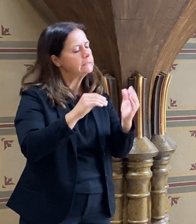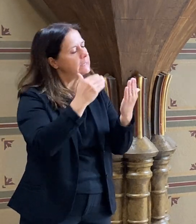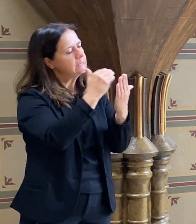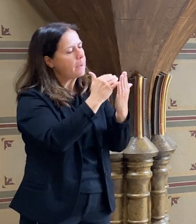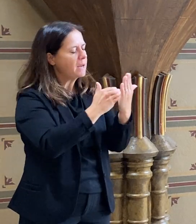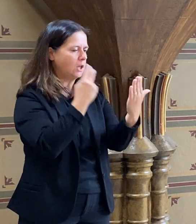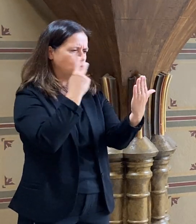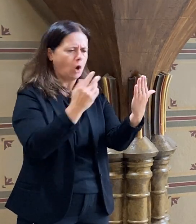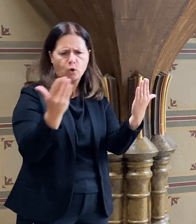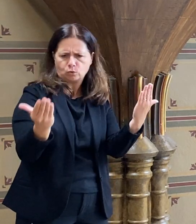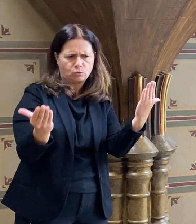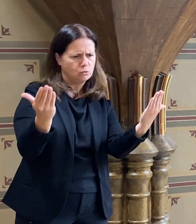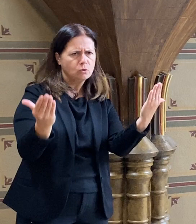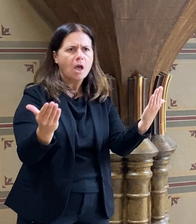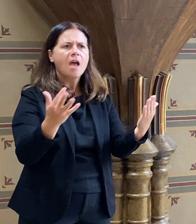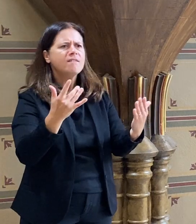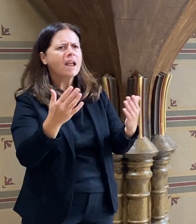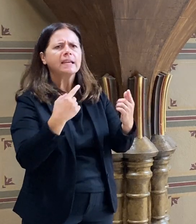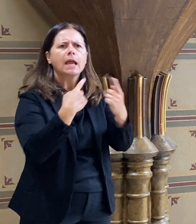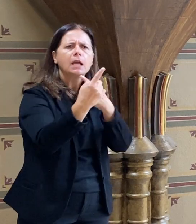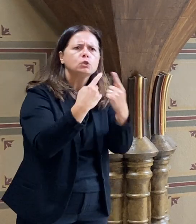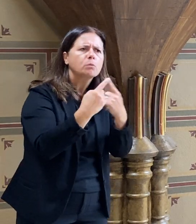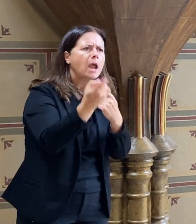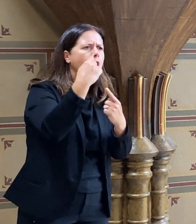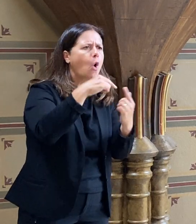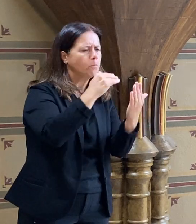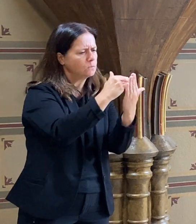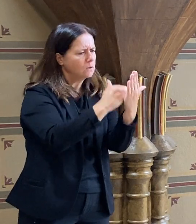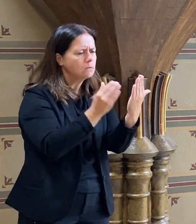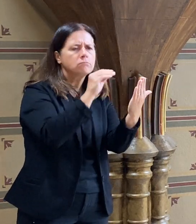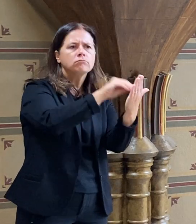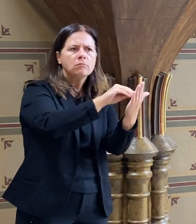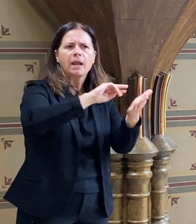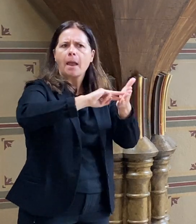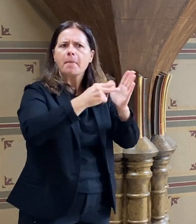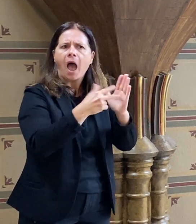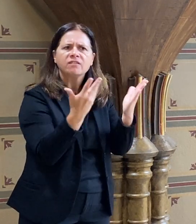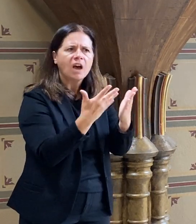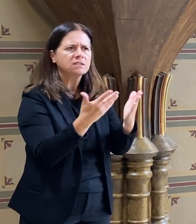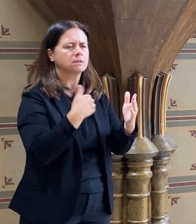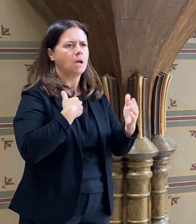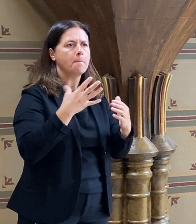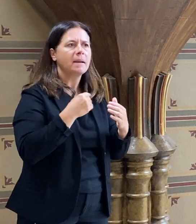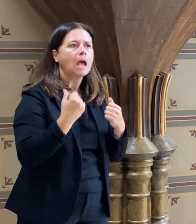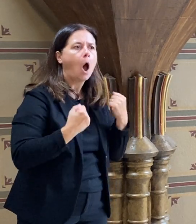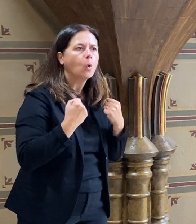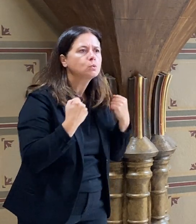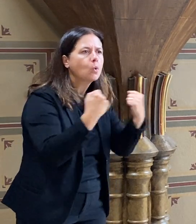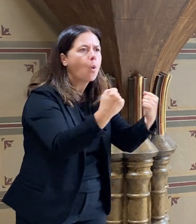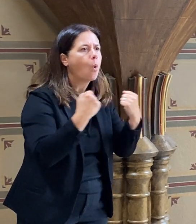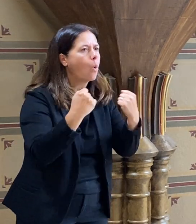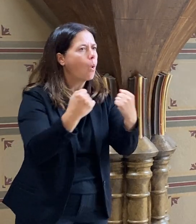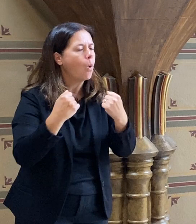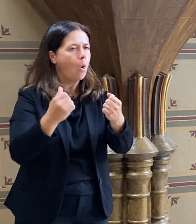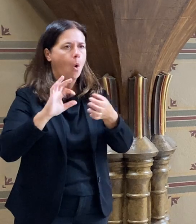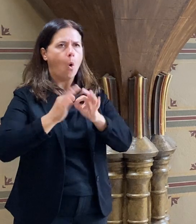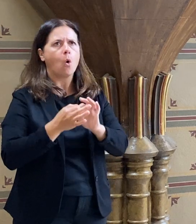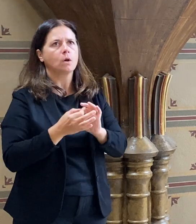checken. Welche Gespräche und Termine stehen an? Wo muss ich mit dem Auto hinfahren?